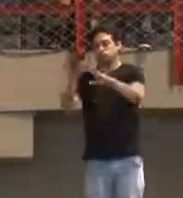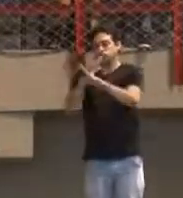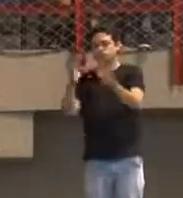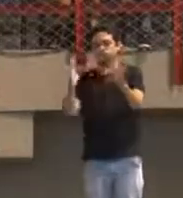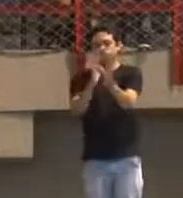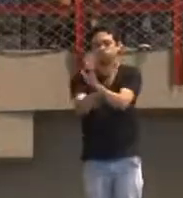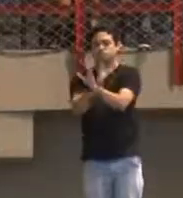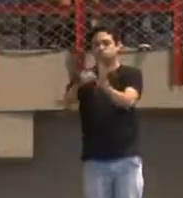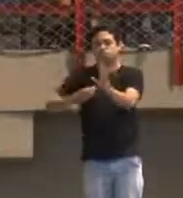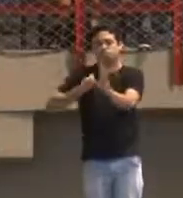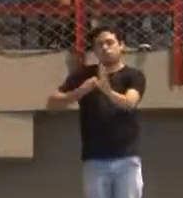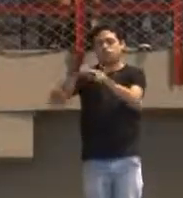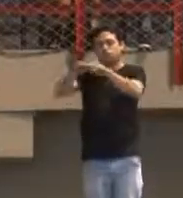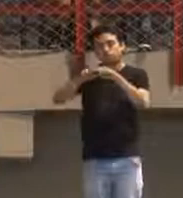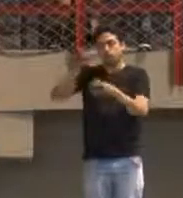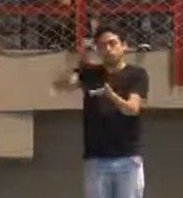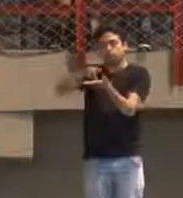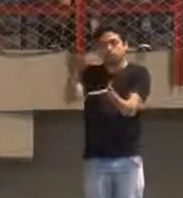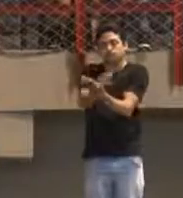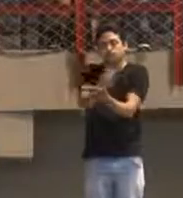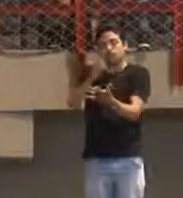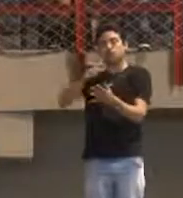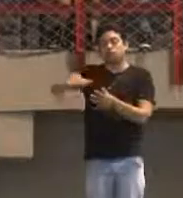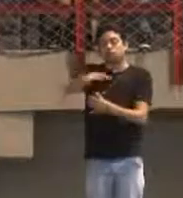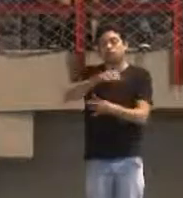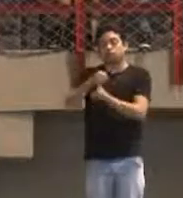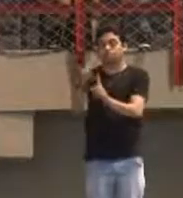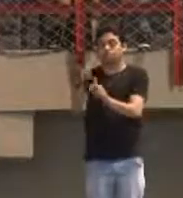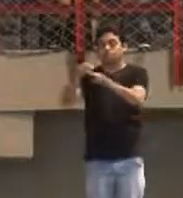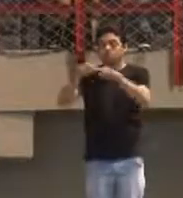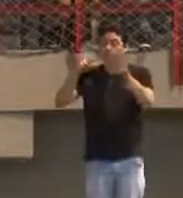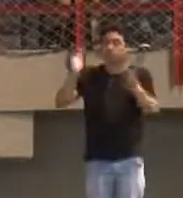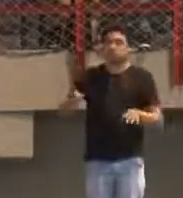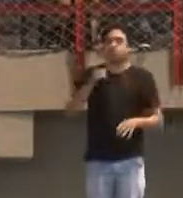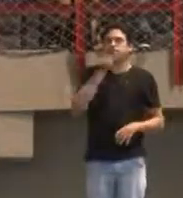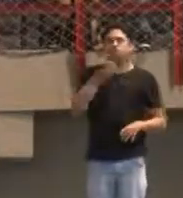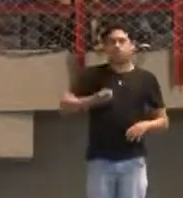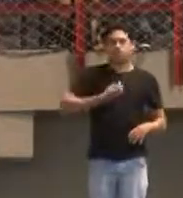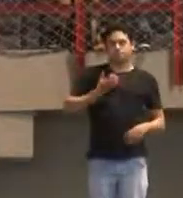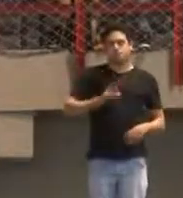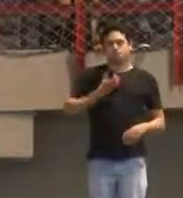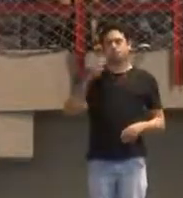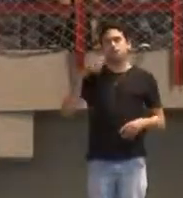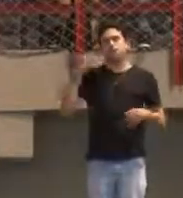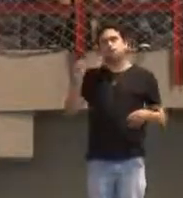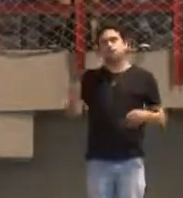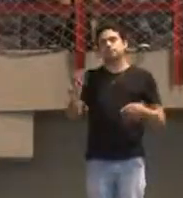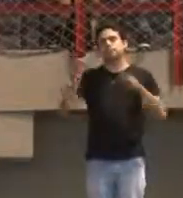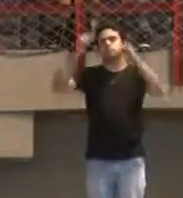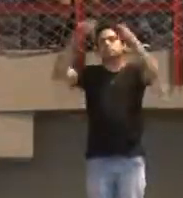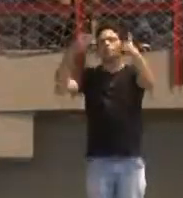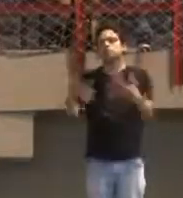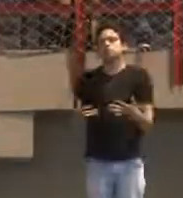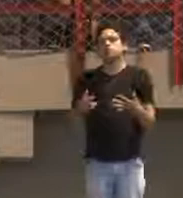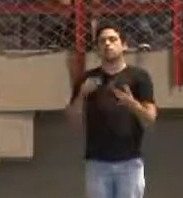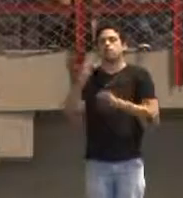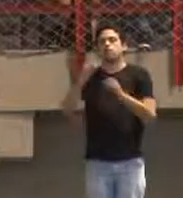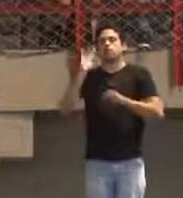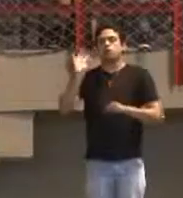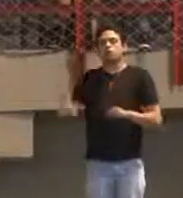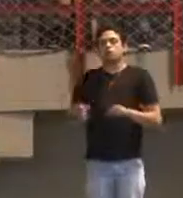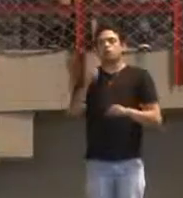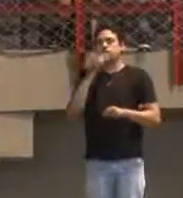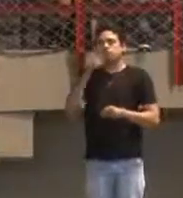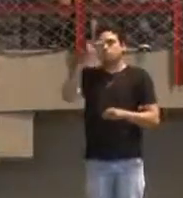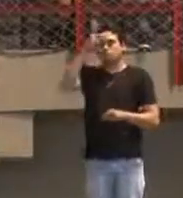comum. Por isso que o nome é poesia realista. Então um poema que falasse sobre a exploração